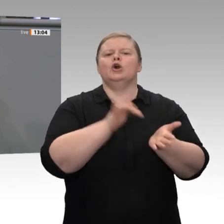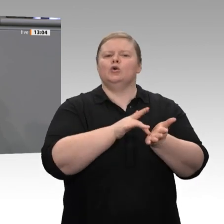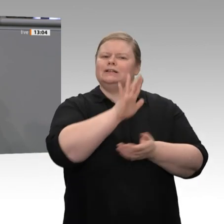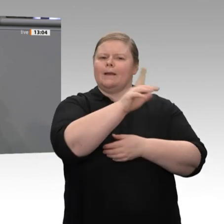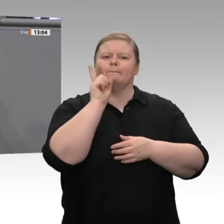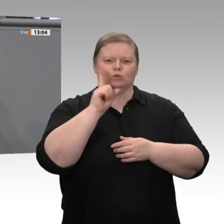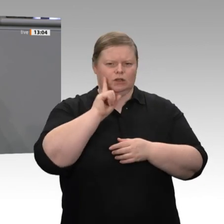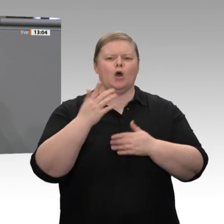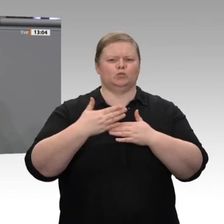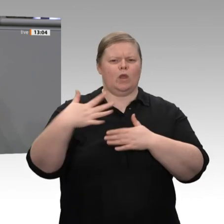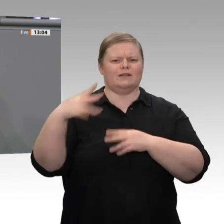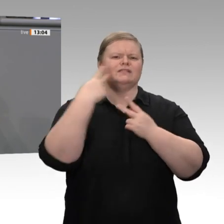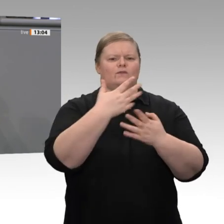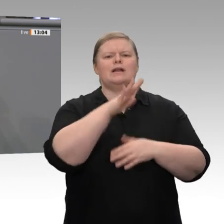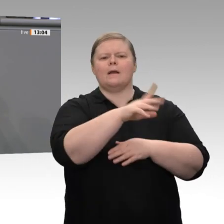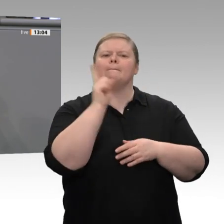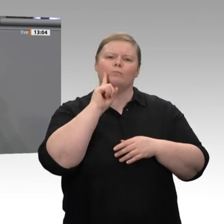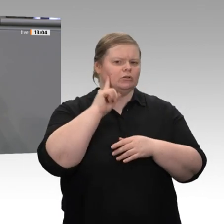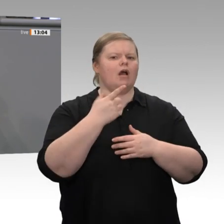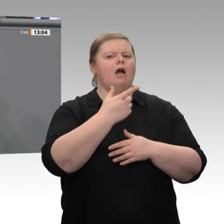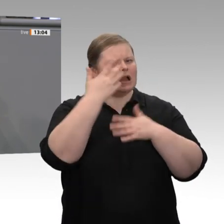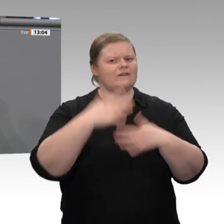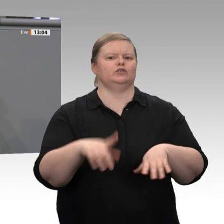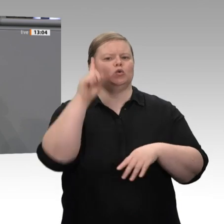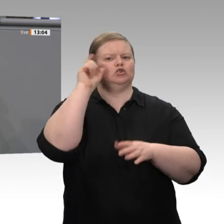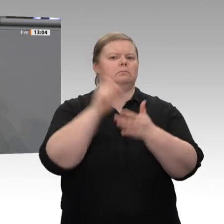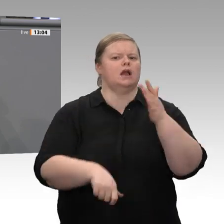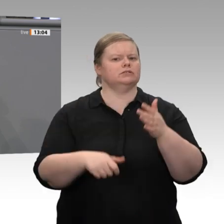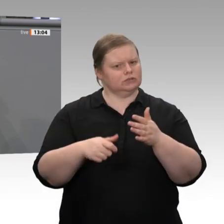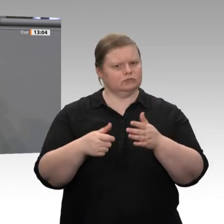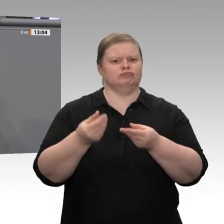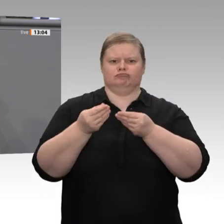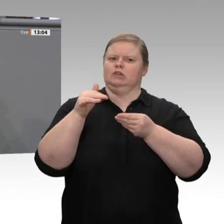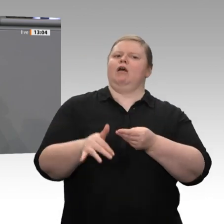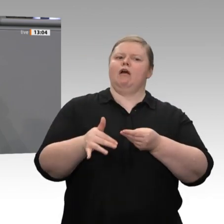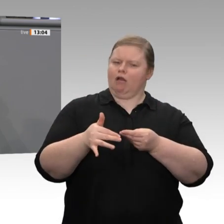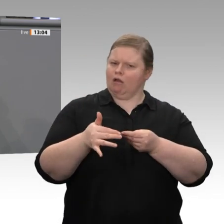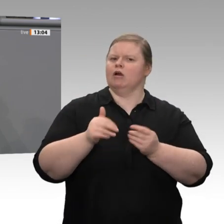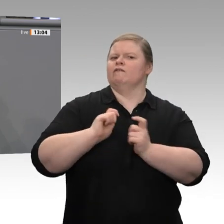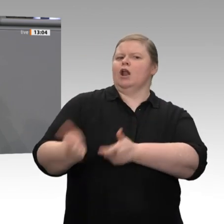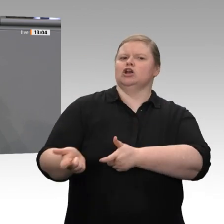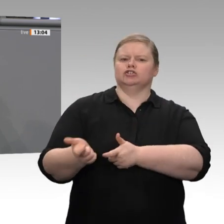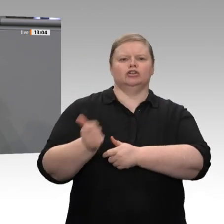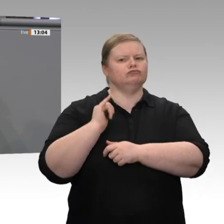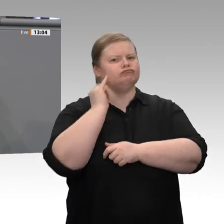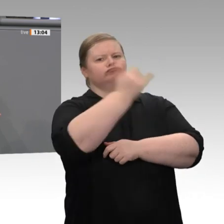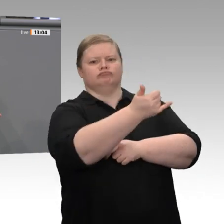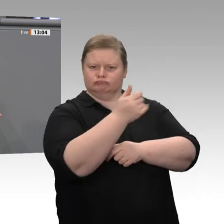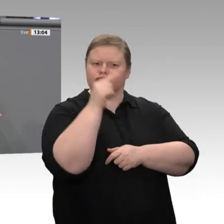verlassen und erst durch die Heirat mit einem Engländer die deutsche Staatsbürgerschaft